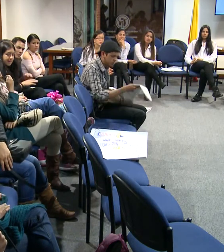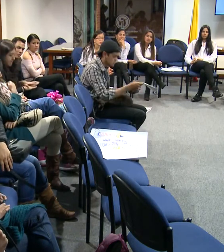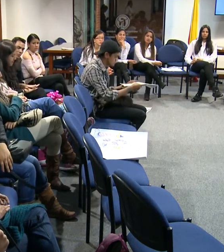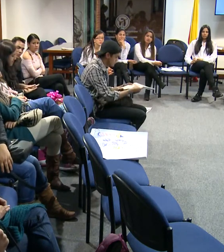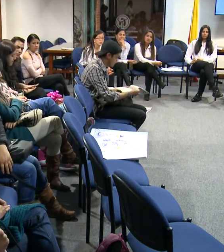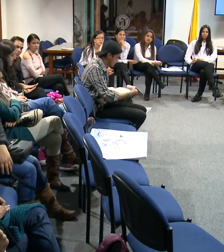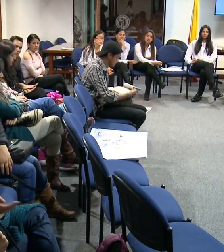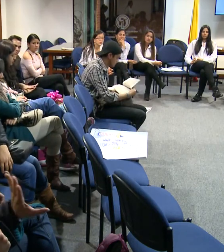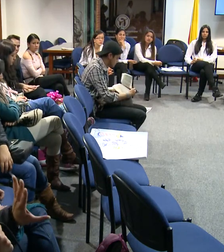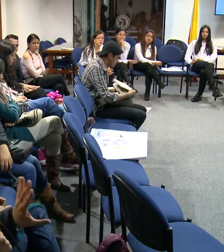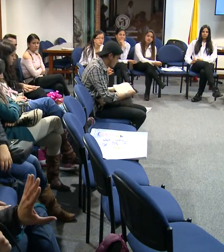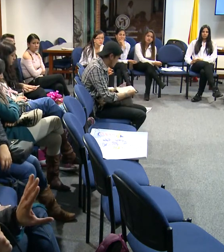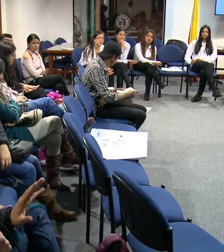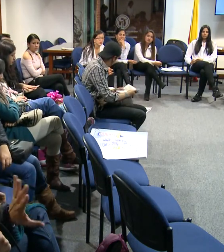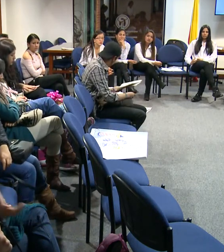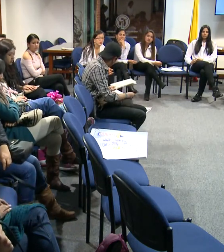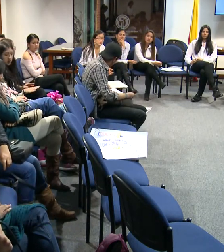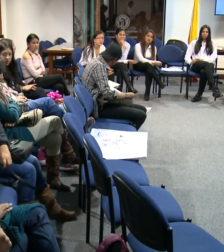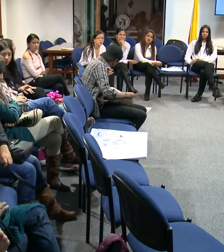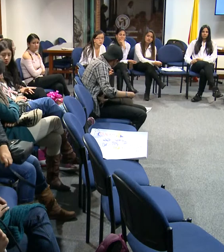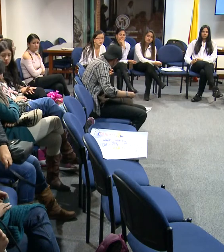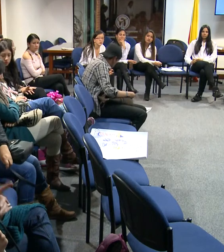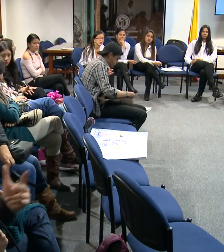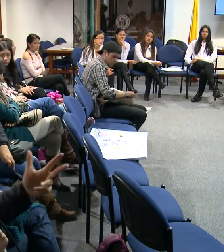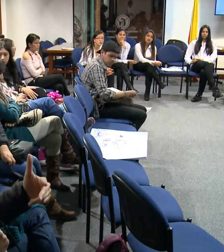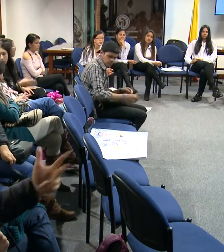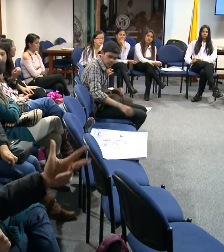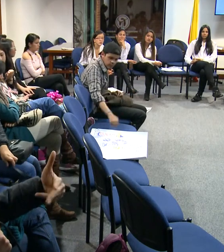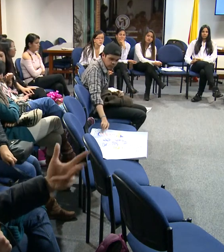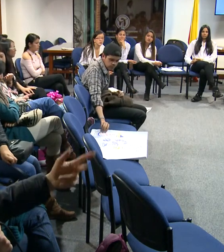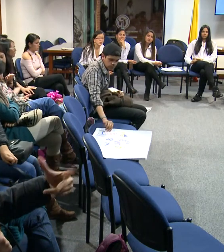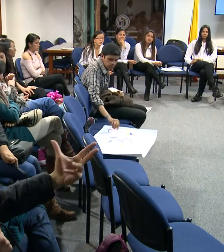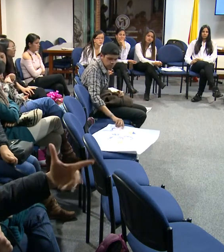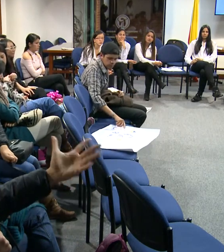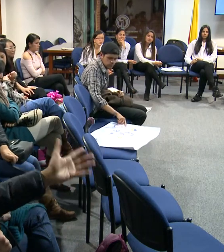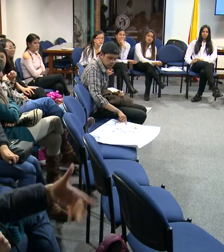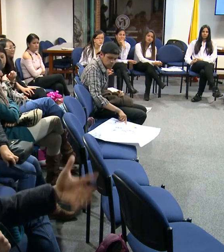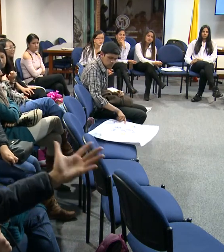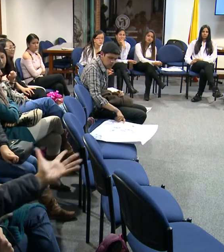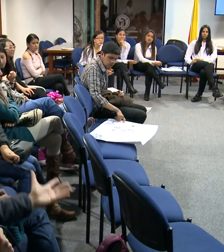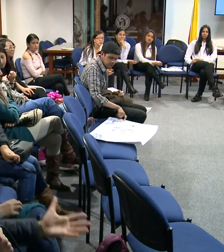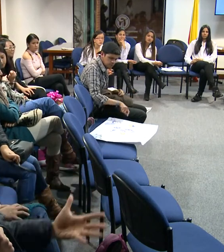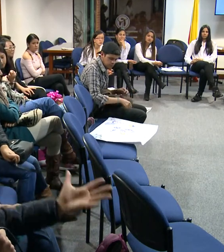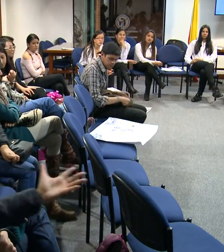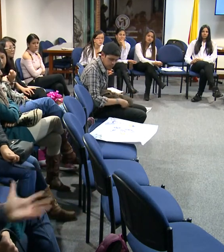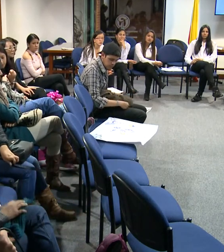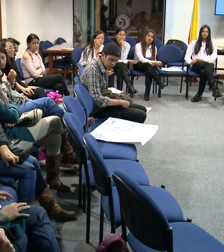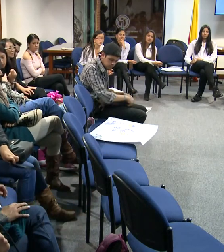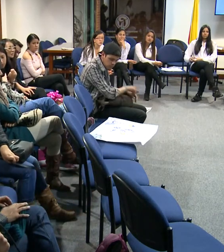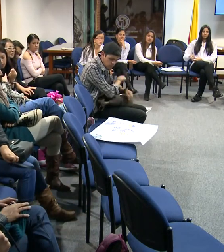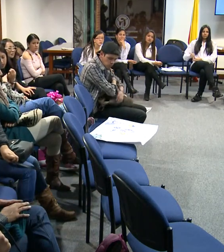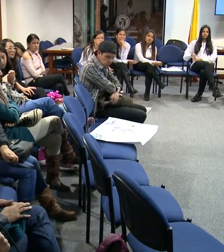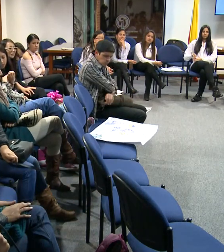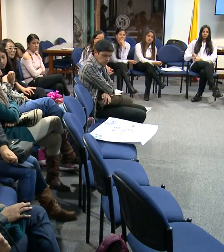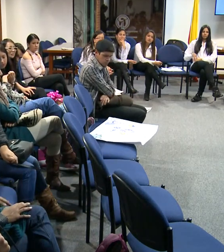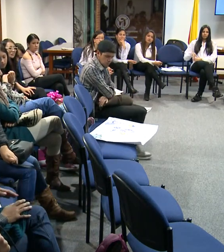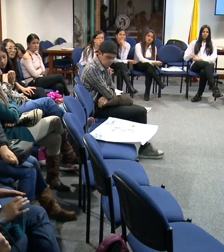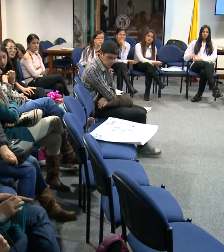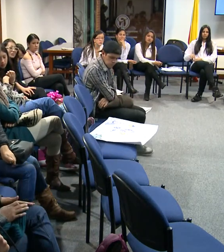ustedes? ¿O sencillamente eso no es parte de ustedes? Yo creo que alcanzaron a coquetear un poco con el